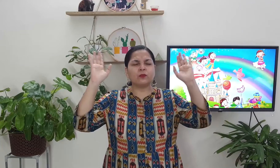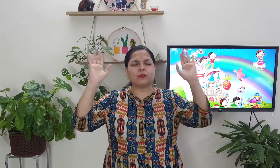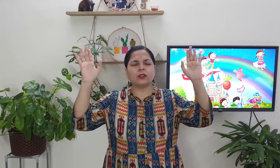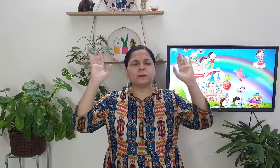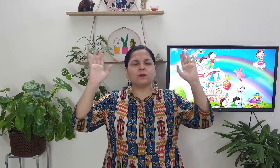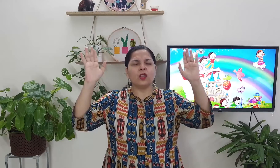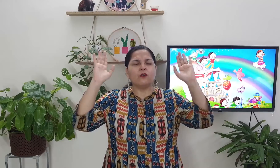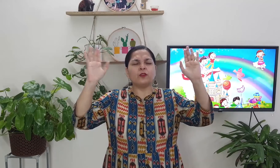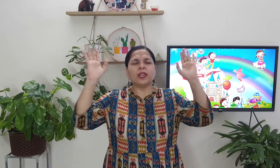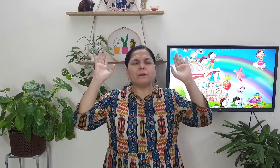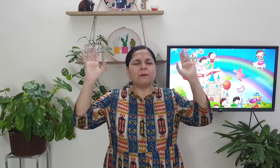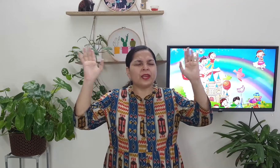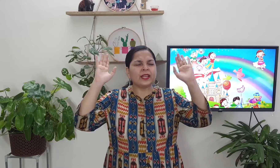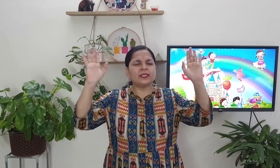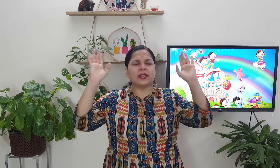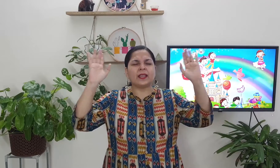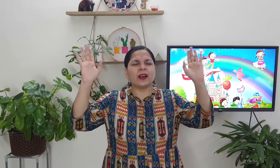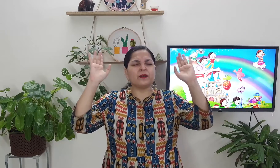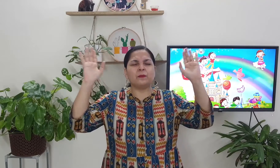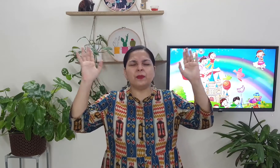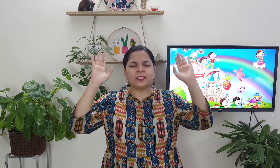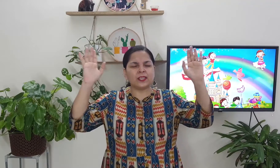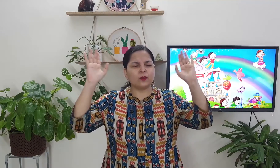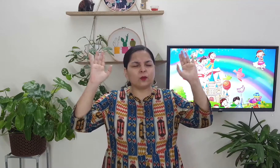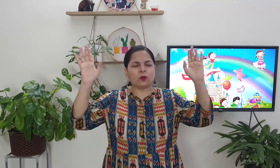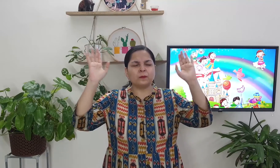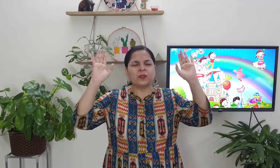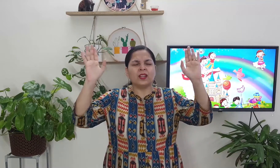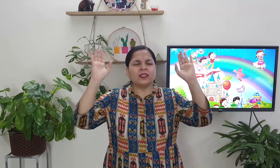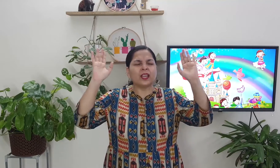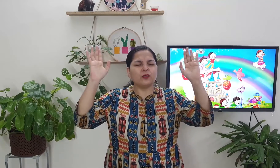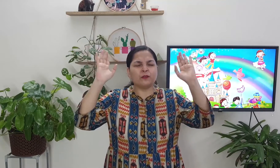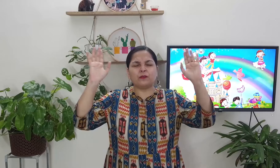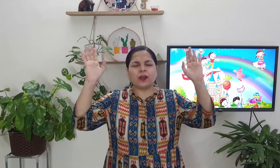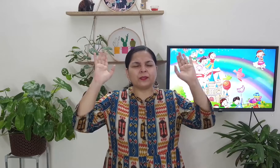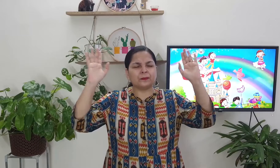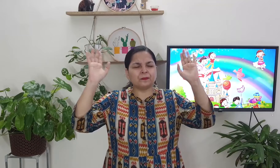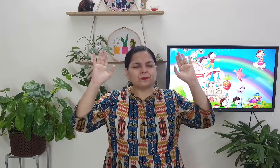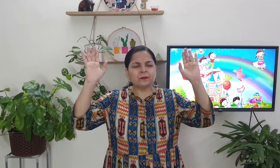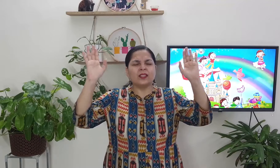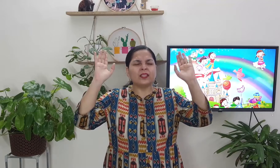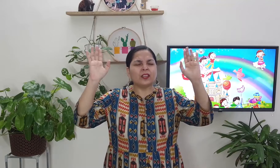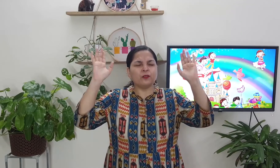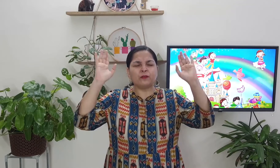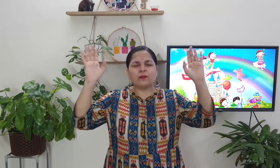ஜெபிக்கிறேன். அவர்கள் ஆசீர்வதிக்கப்பட்டவர்கள், அவர்கள் மற்றவர்களுக்கு ஆசீர்வாதமாக இருக்கிறார்கள். நன்றி